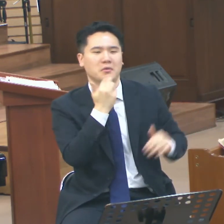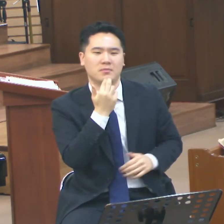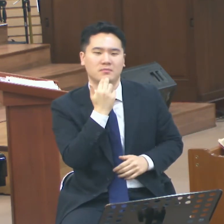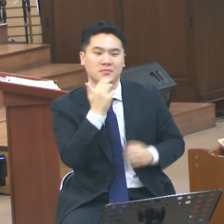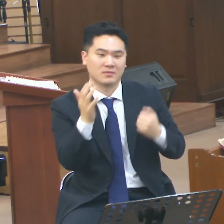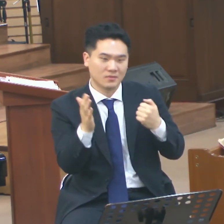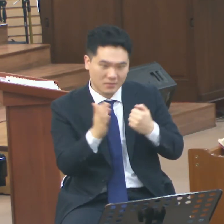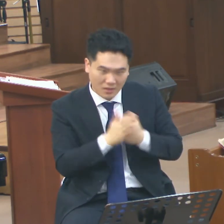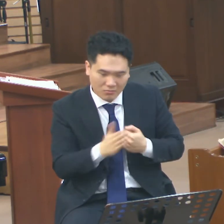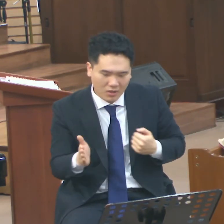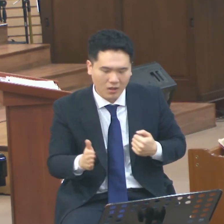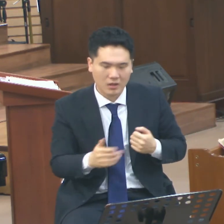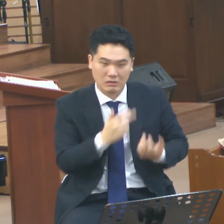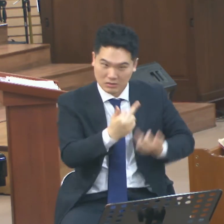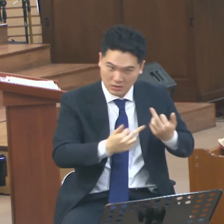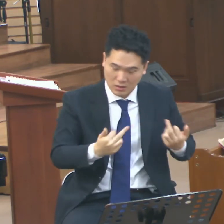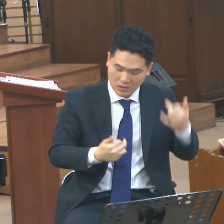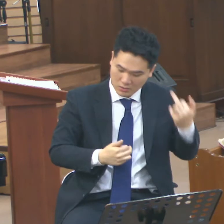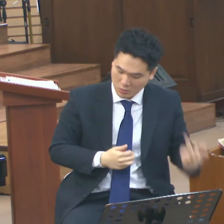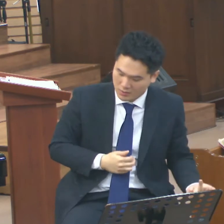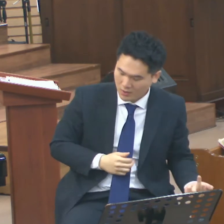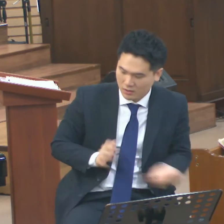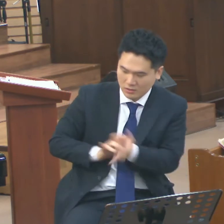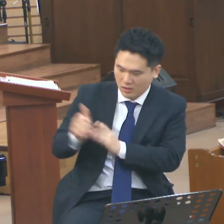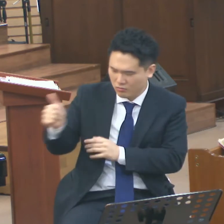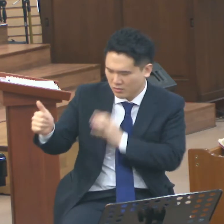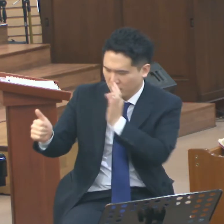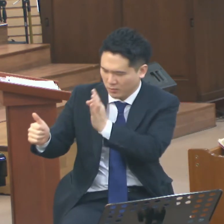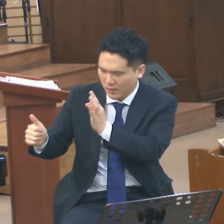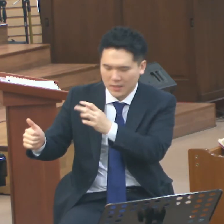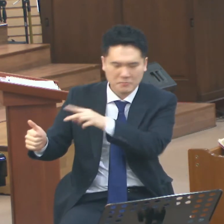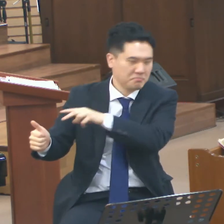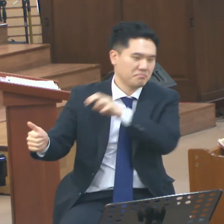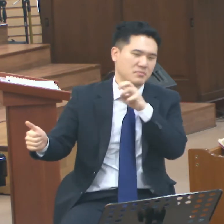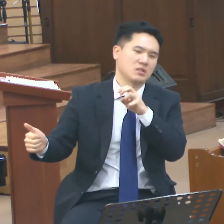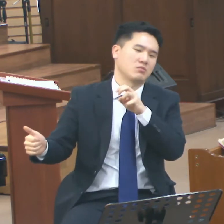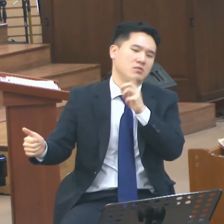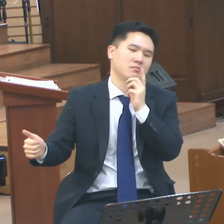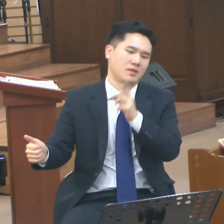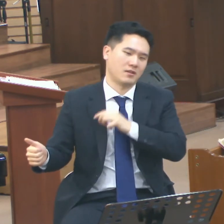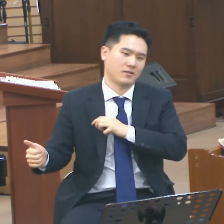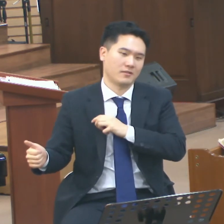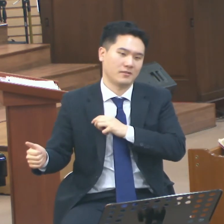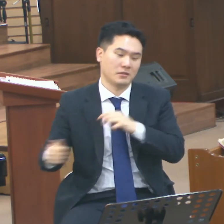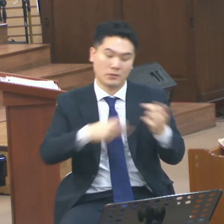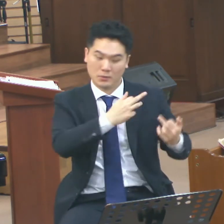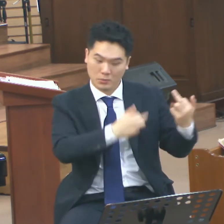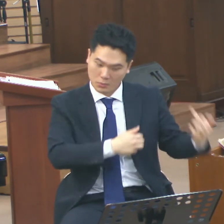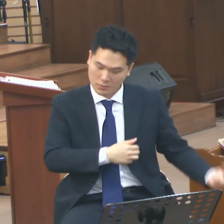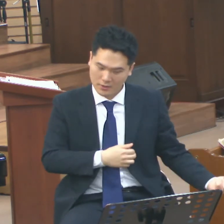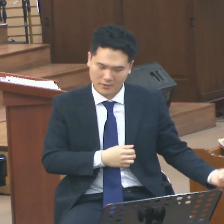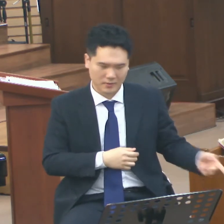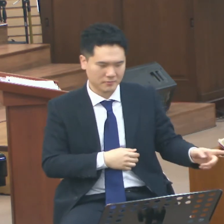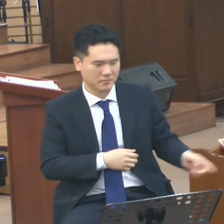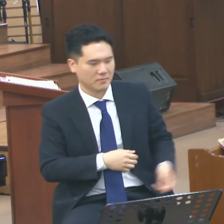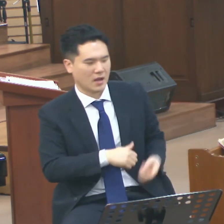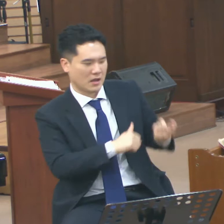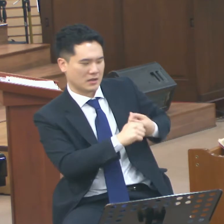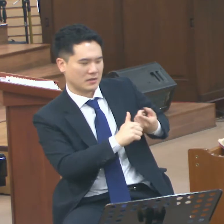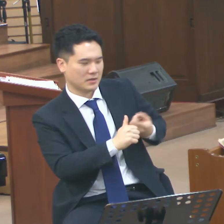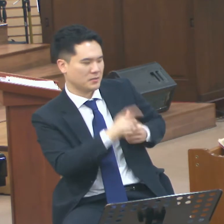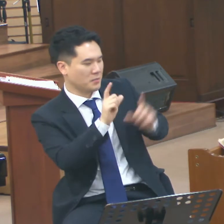거예요. 동생들의 비아냥거림을 들으면서 예수님은 어떻게 대응하셨는가? 6절 말씀입니다.